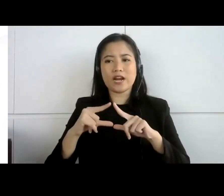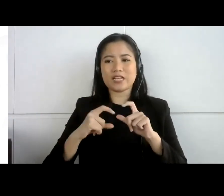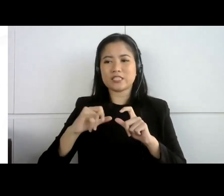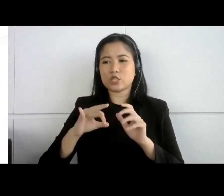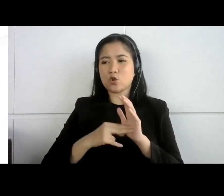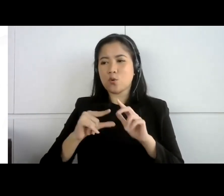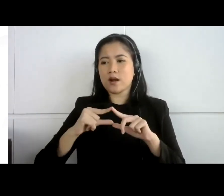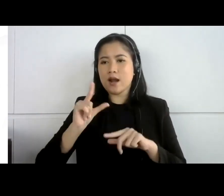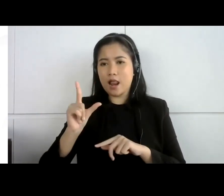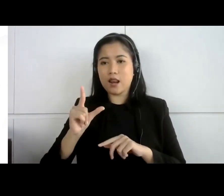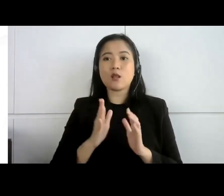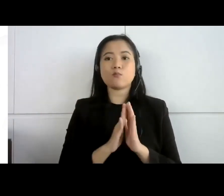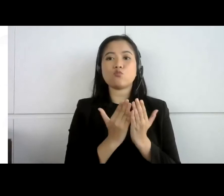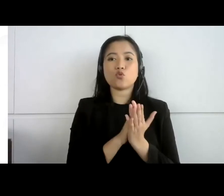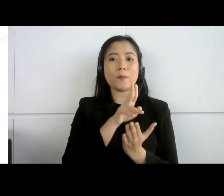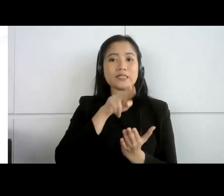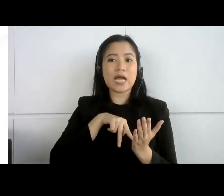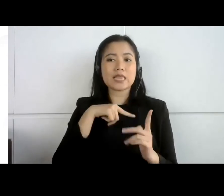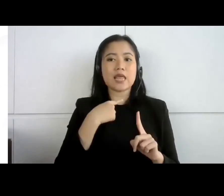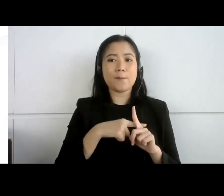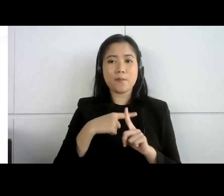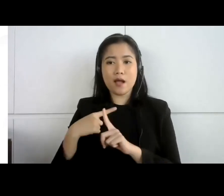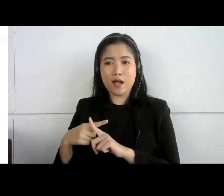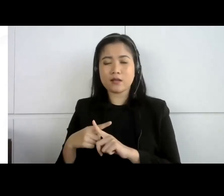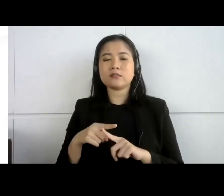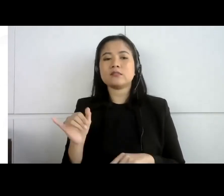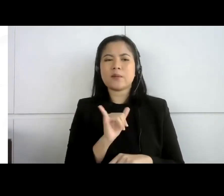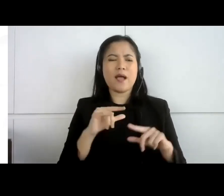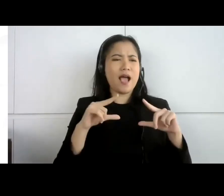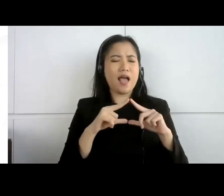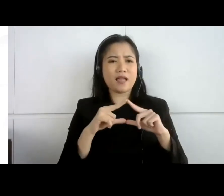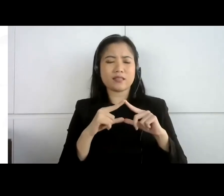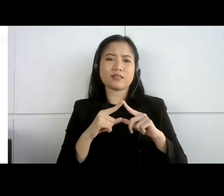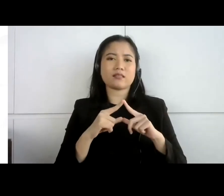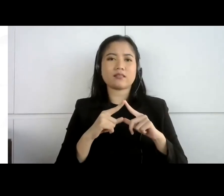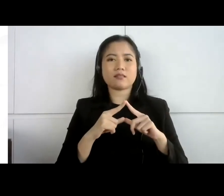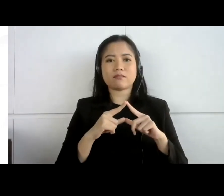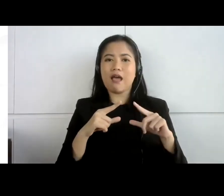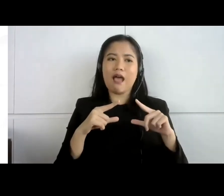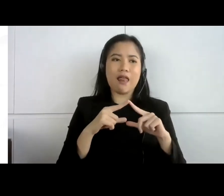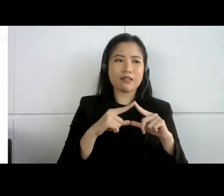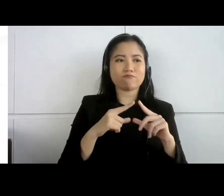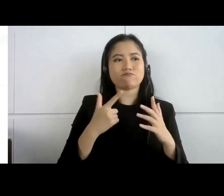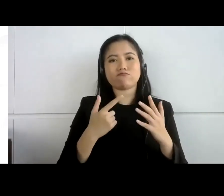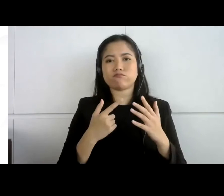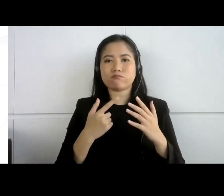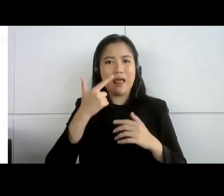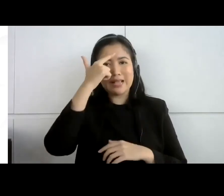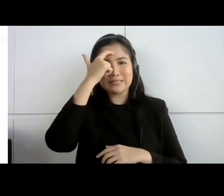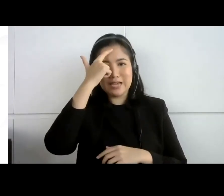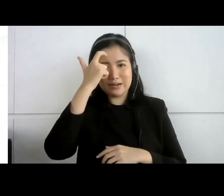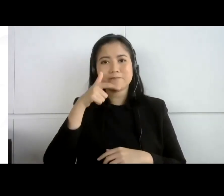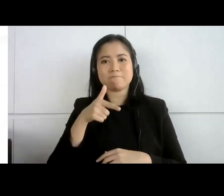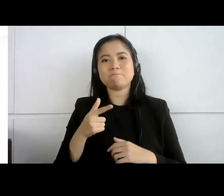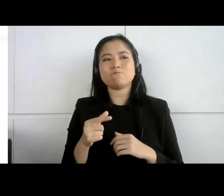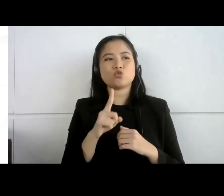tambahan buku bacaan, dan alat peraga lainnya untuk mendukung belajar